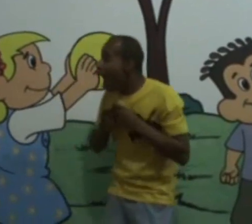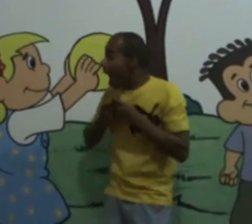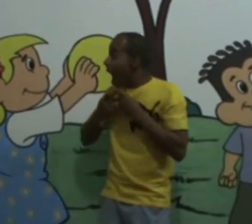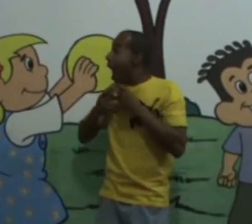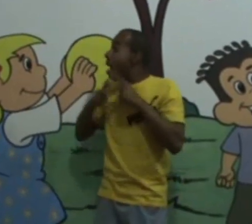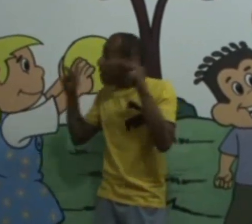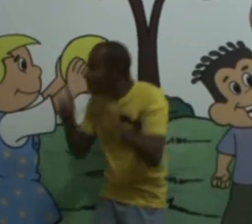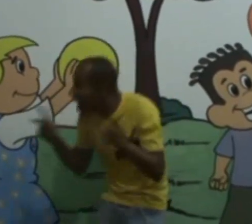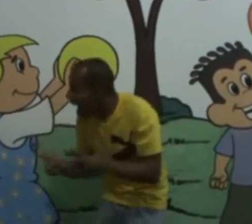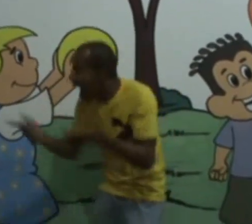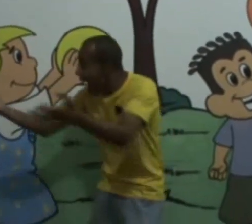ter gritado: